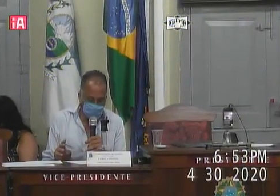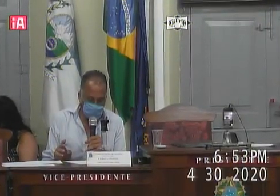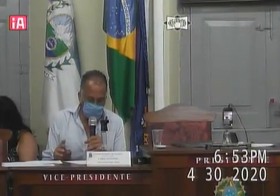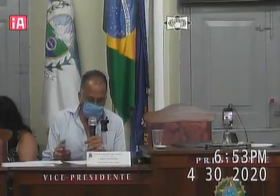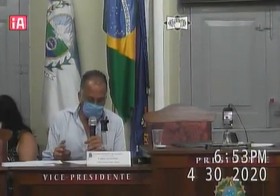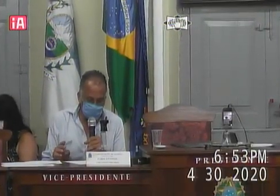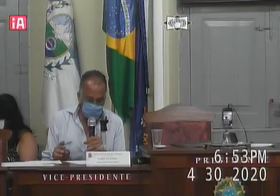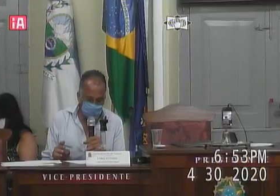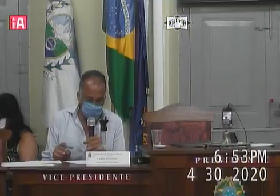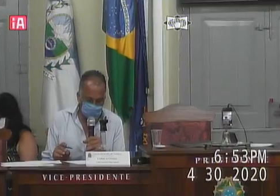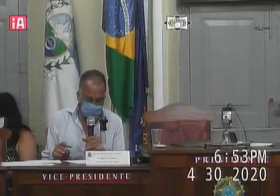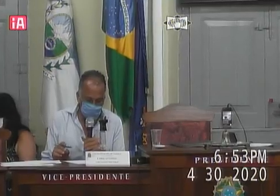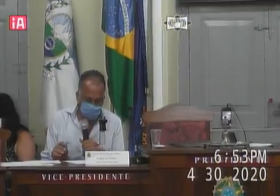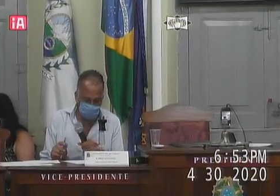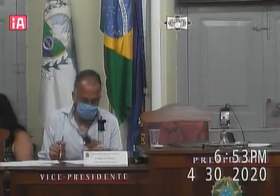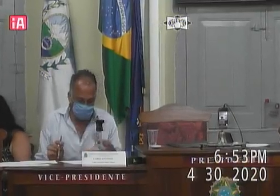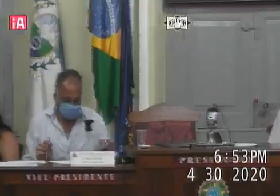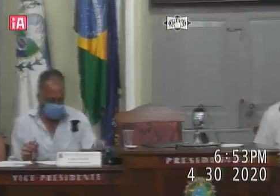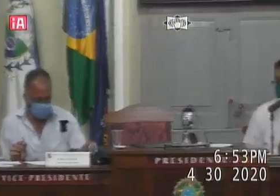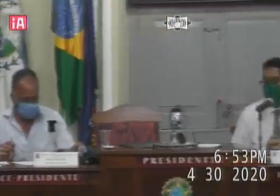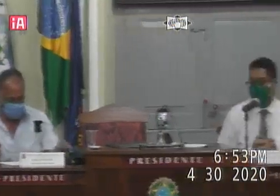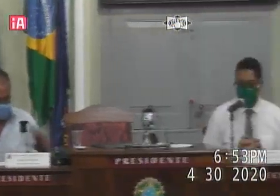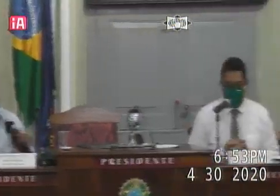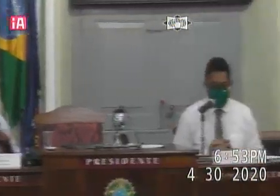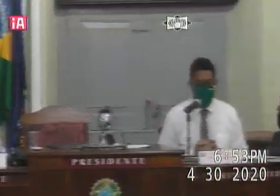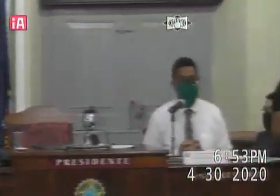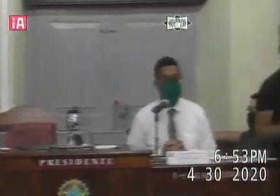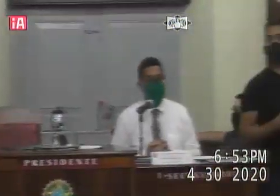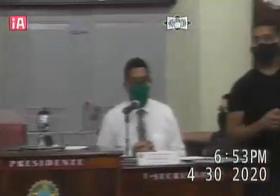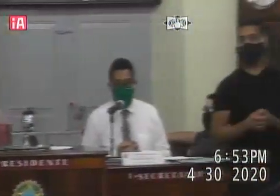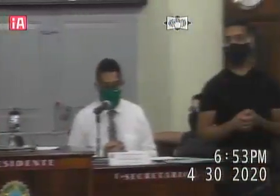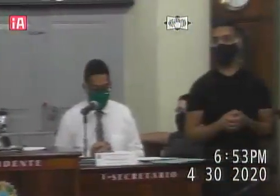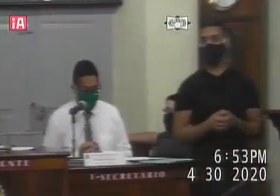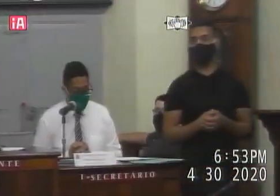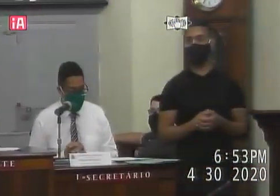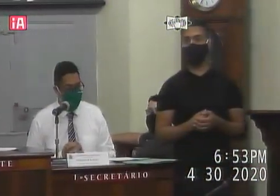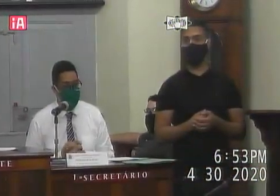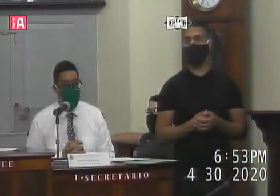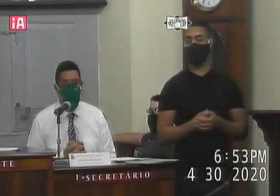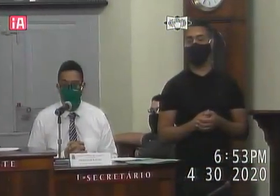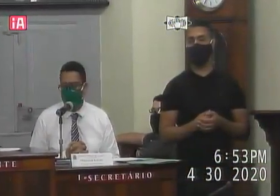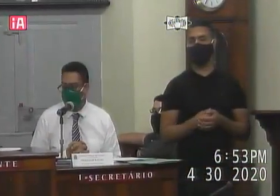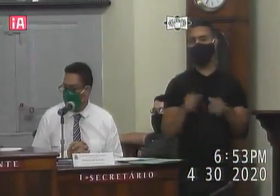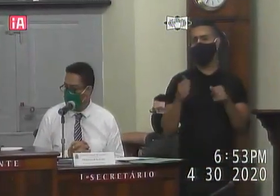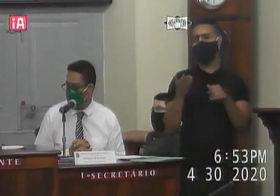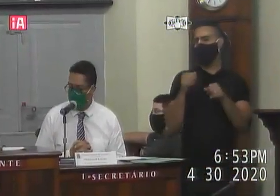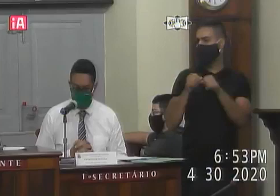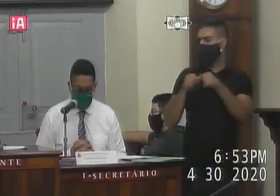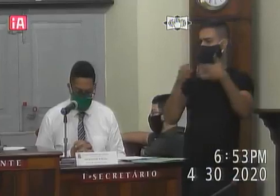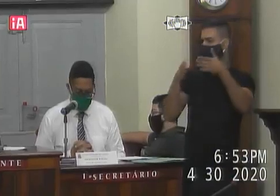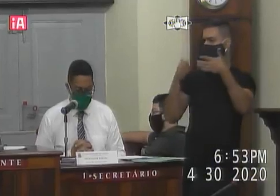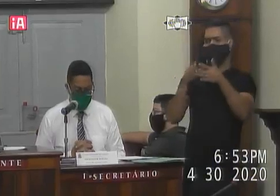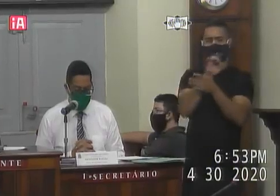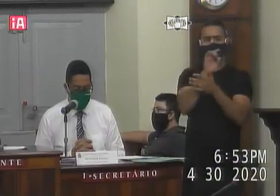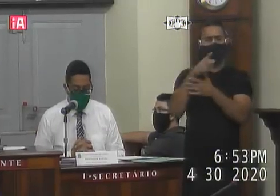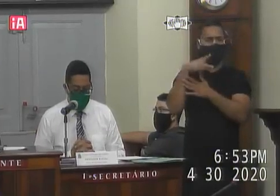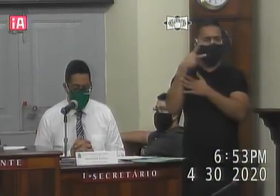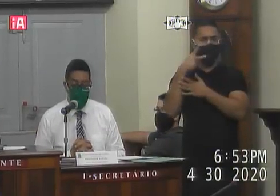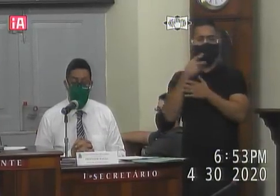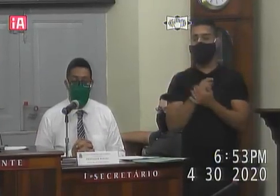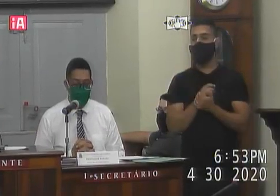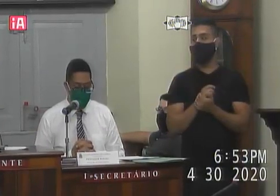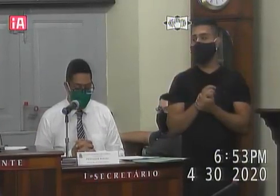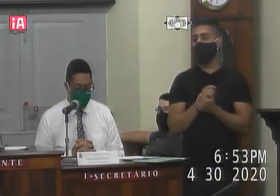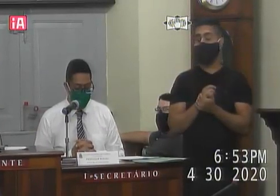agora para a leitura dos pareceres. Presidente, eu quero quebrar um pouco o protocolo e fazer um apelo aos nobres vereadores.